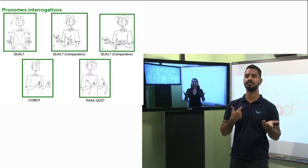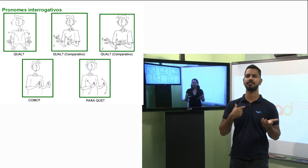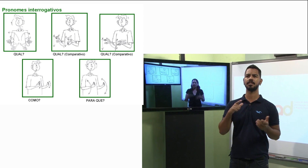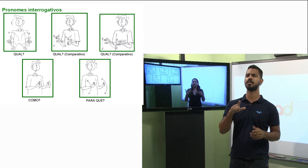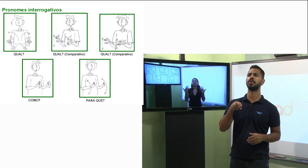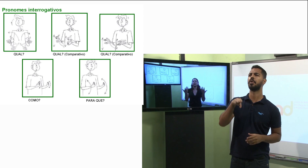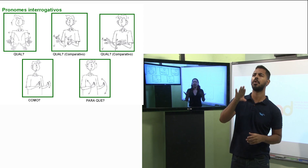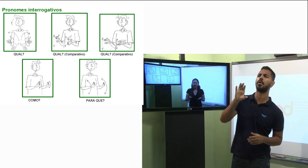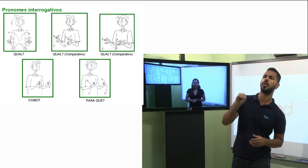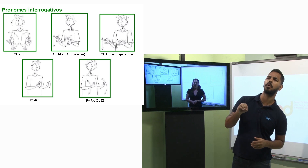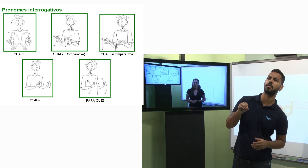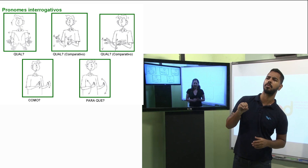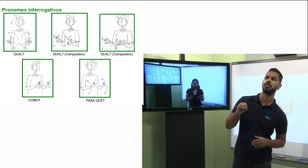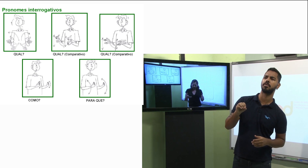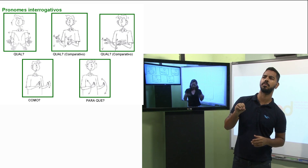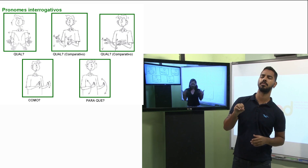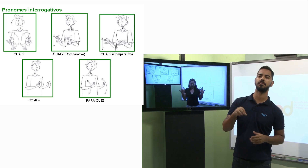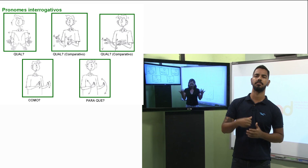então, com bastante